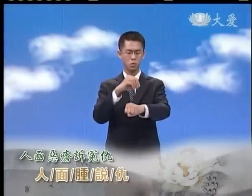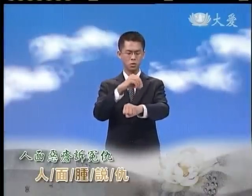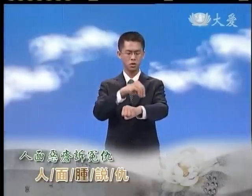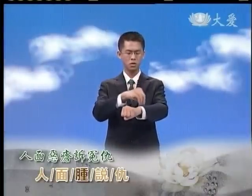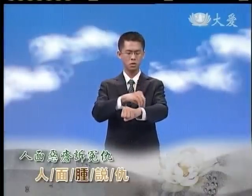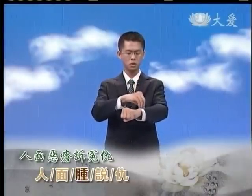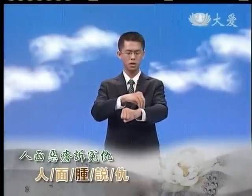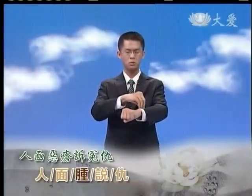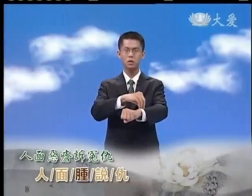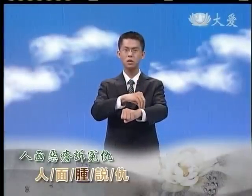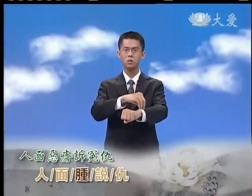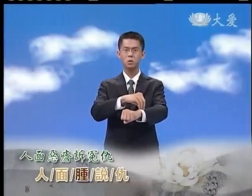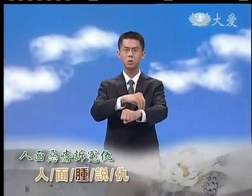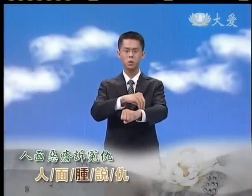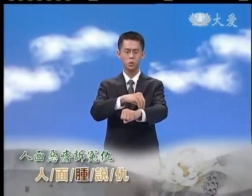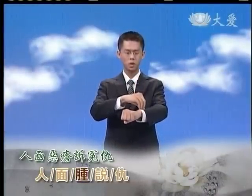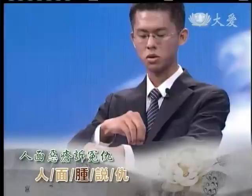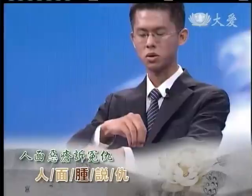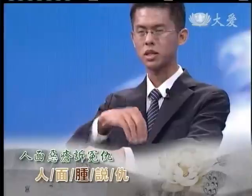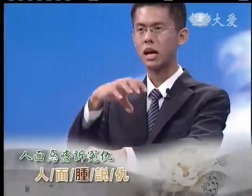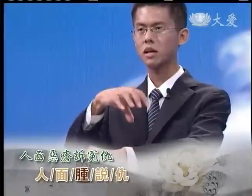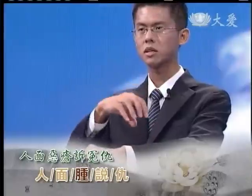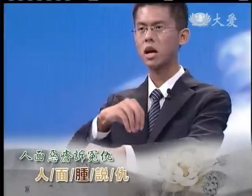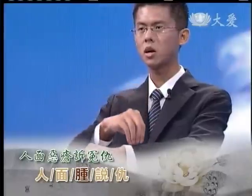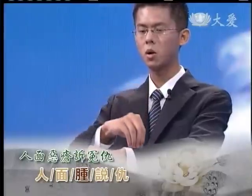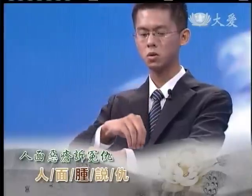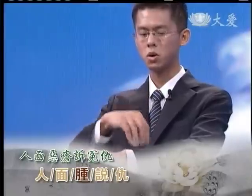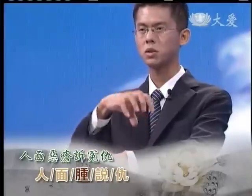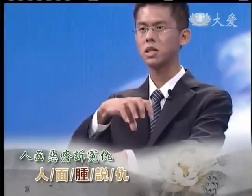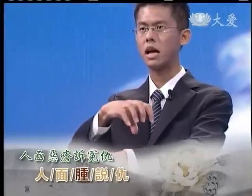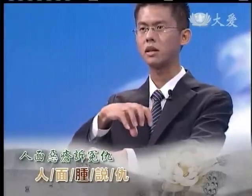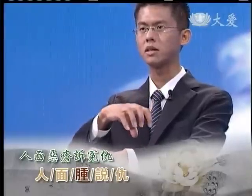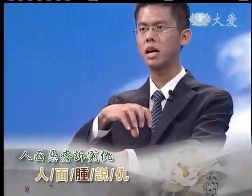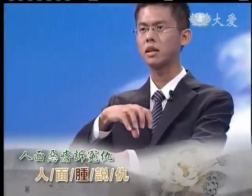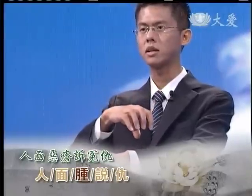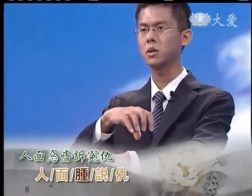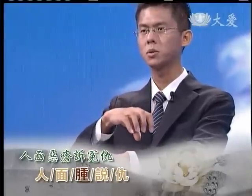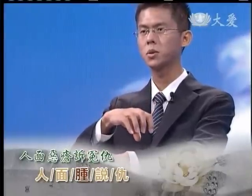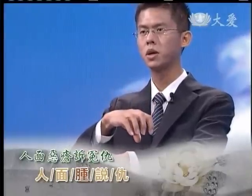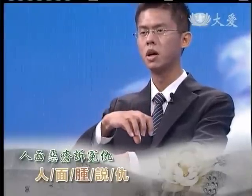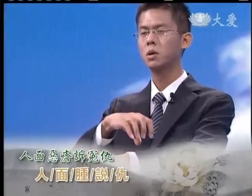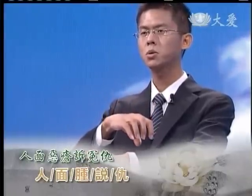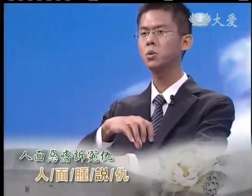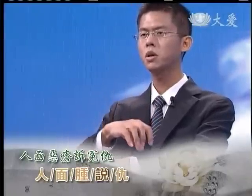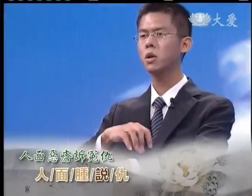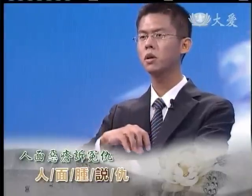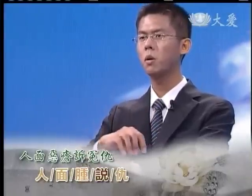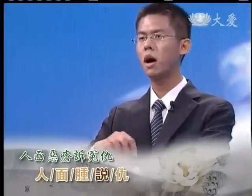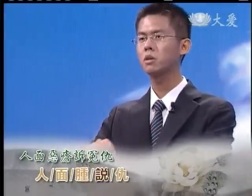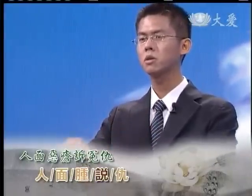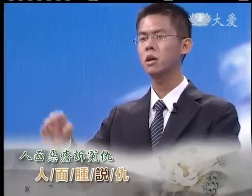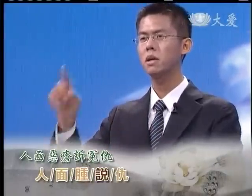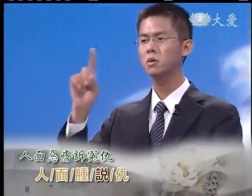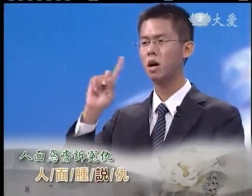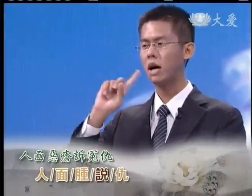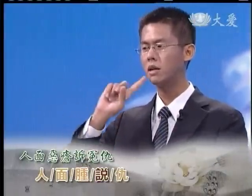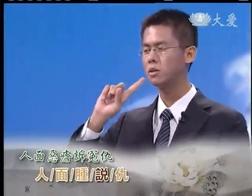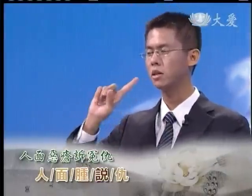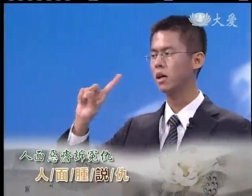握拳，右手感觉一个肿瘤肿起来，一个伤口肿起来的这样的一个动作。诉冤仇的话，就是人面疮开始